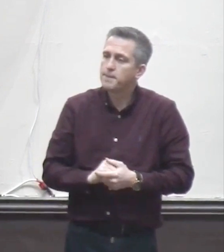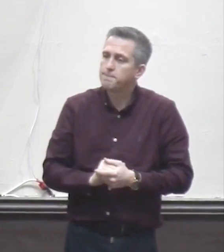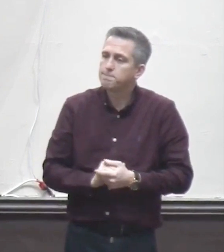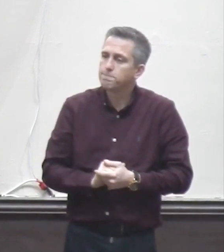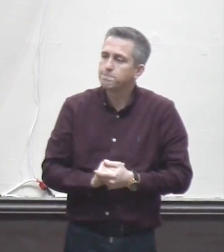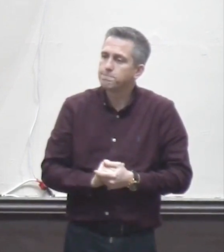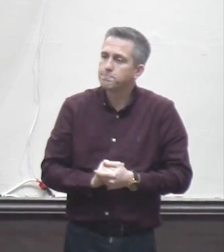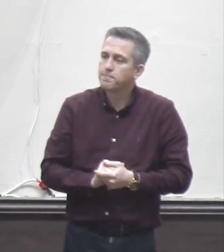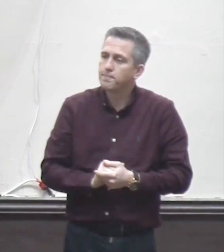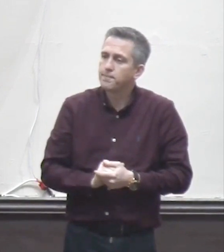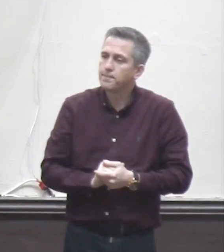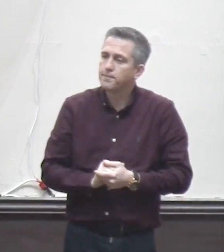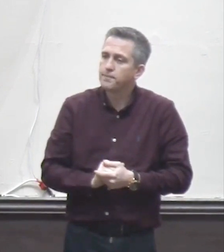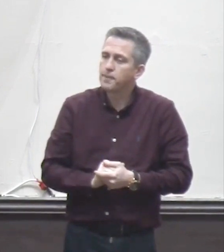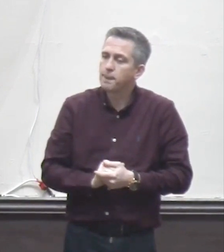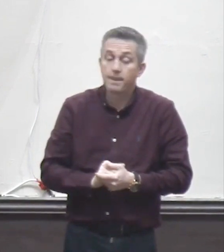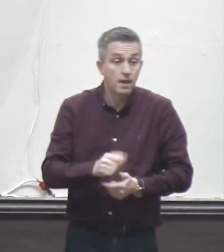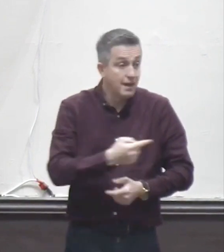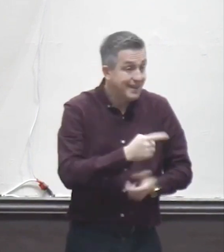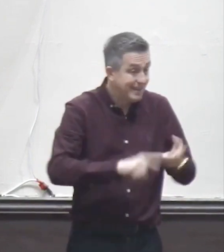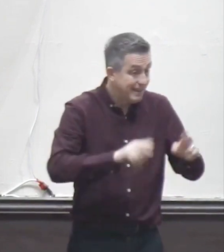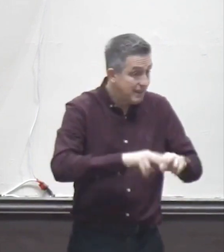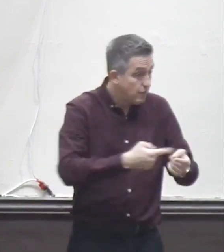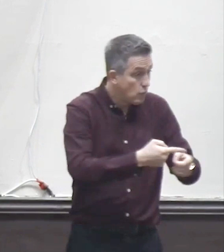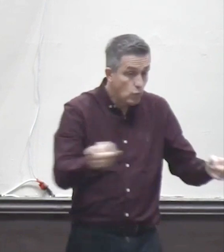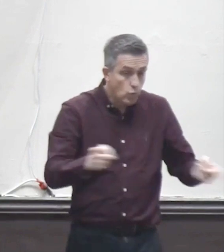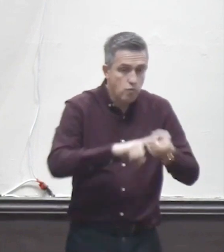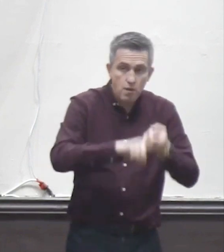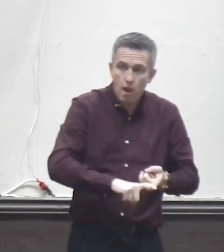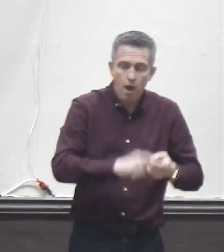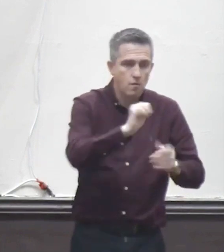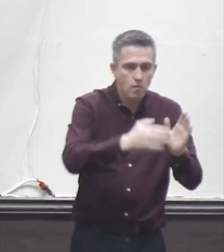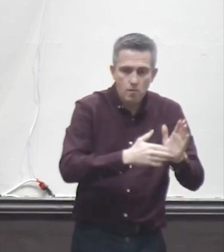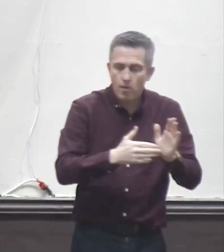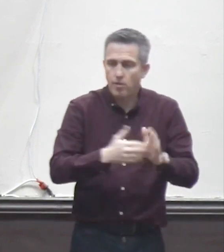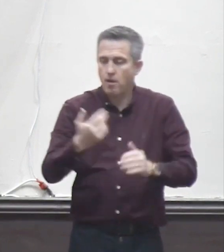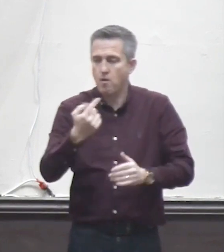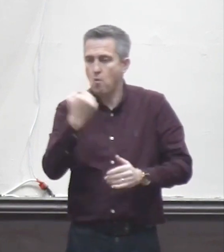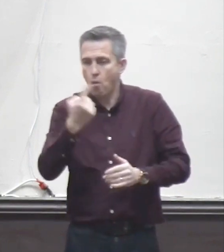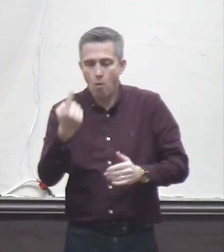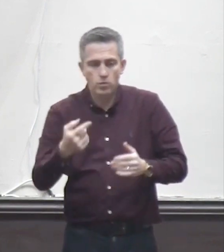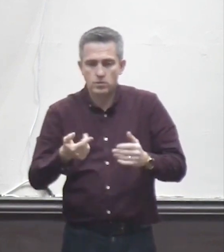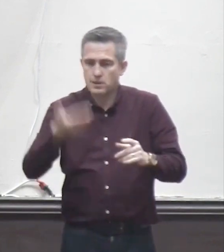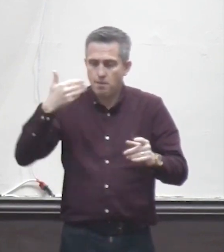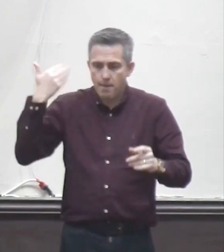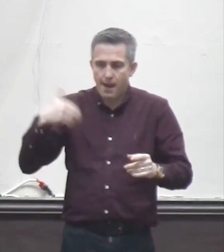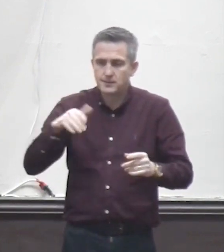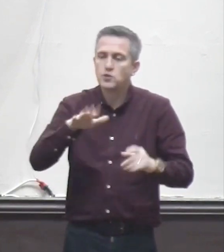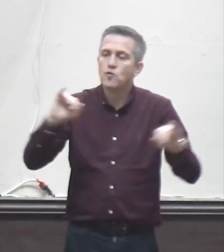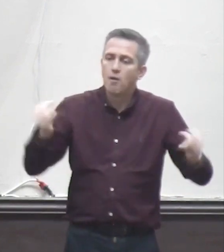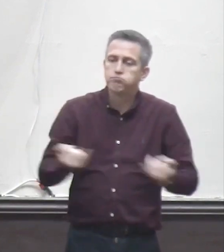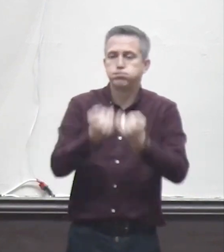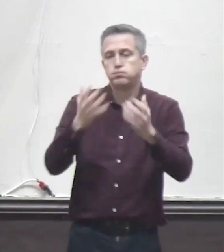فَقَدْ أَشْرَكْ, that whoever swears by someone other than Allah, then he has committed shirk